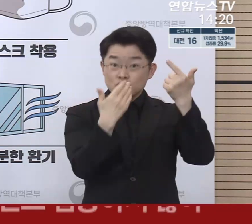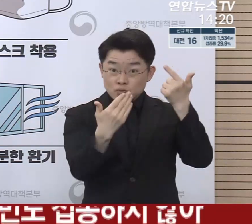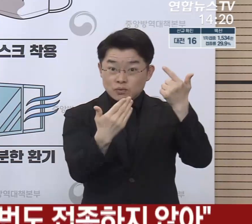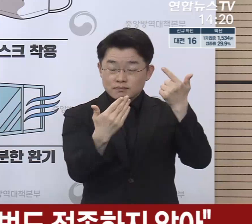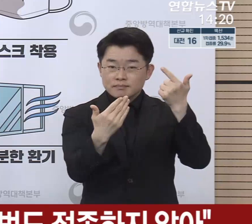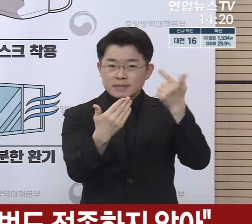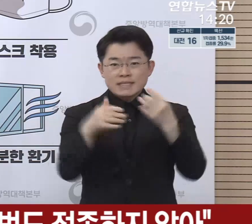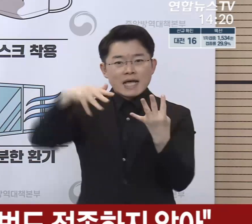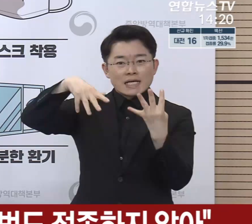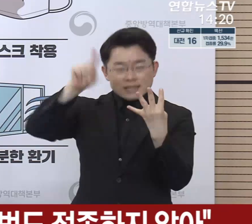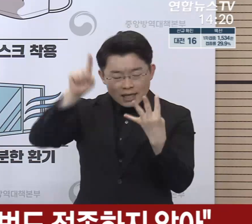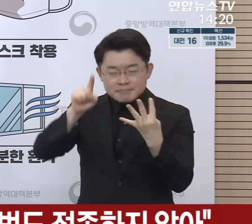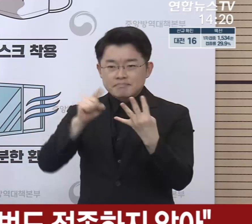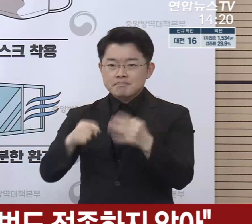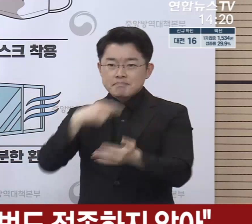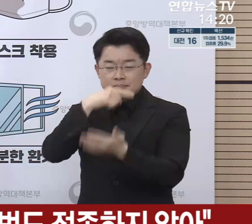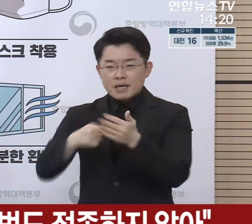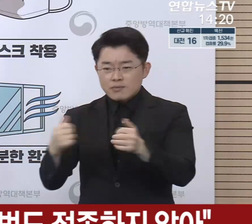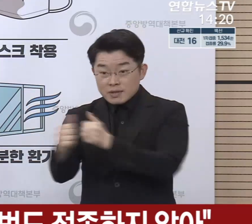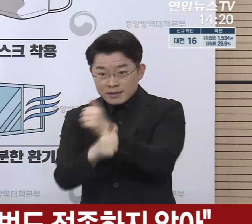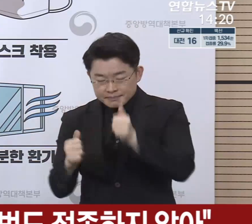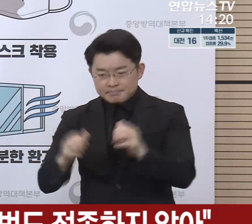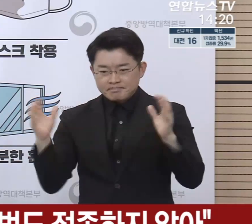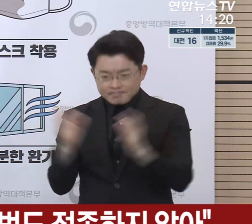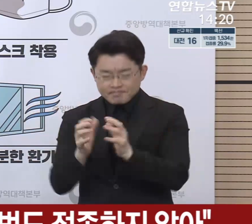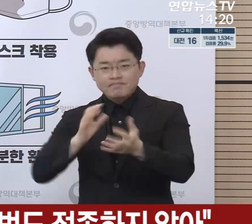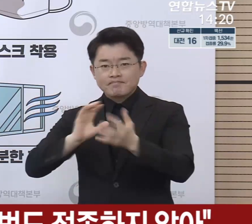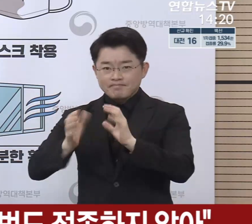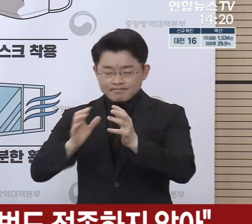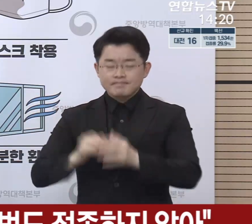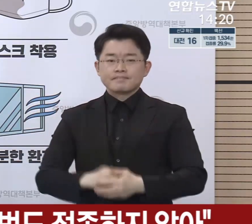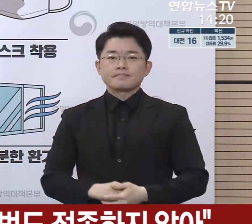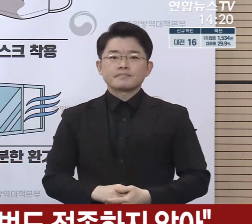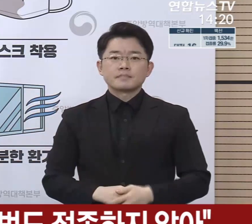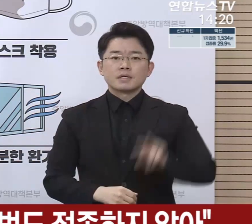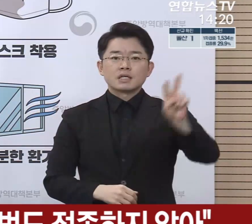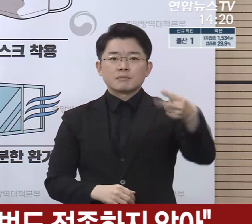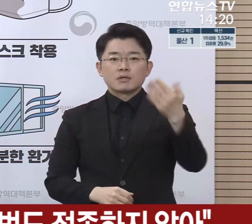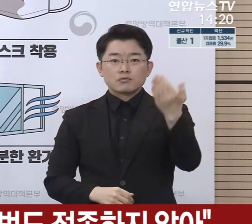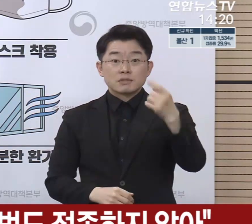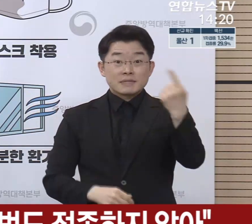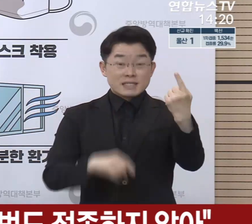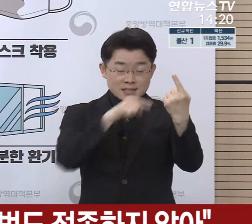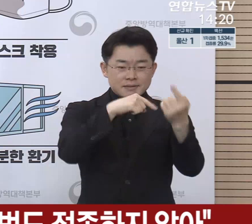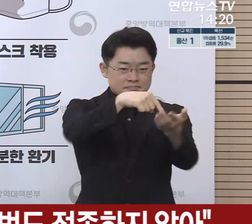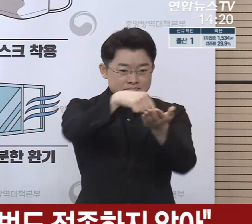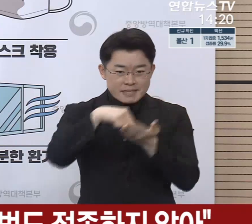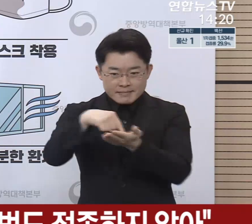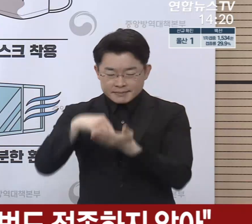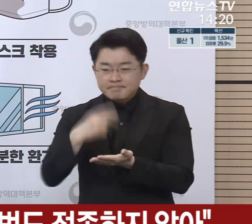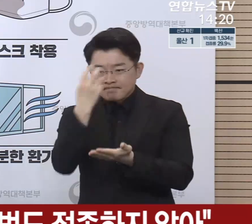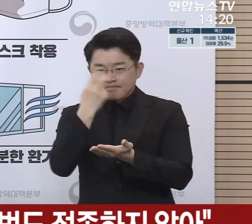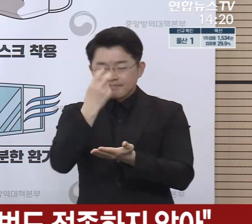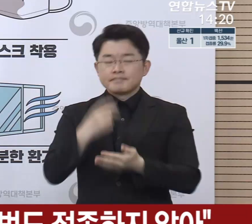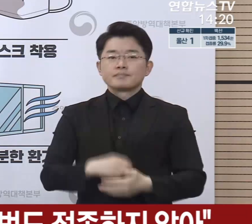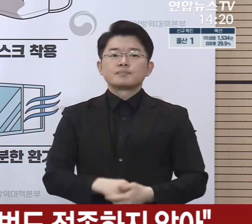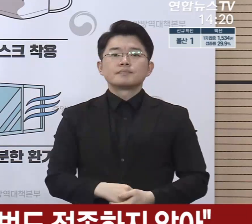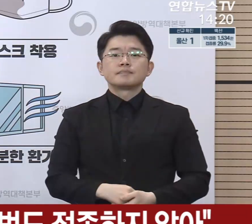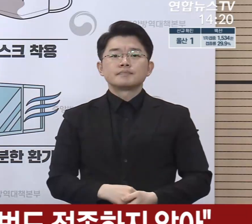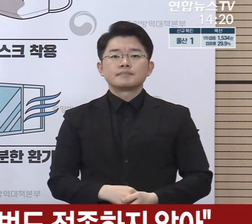날 제4차 전문위원회가 개최되었고 총 291건에 대한 심의가